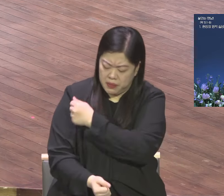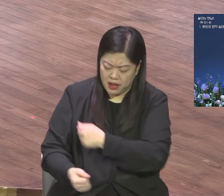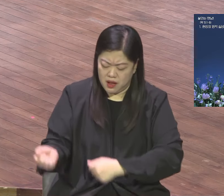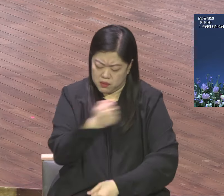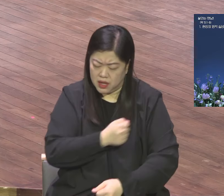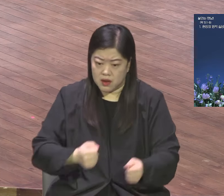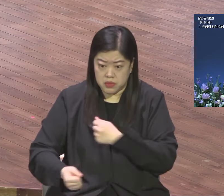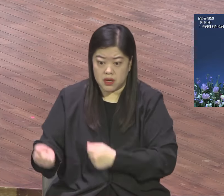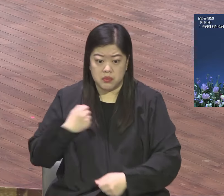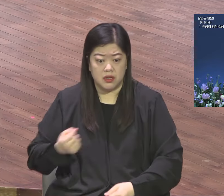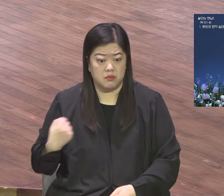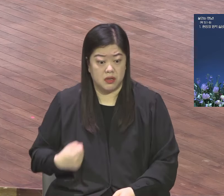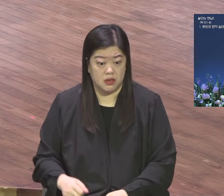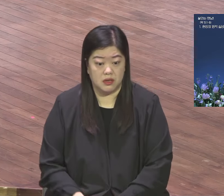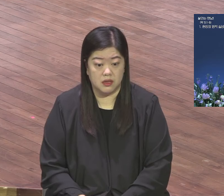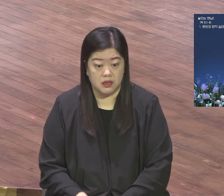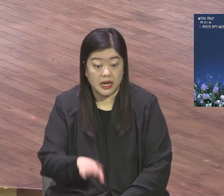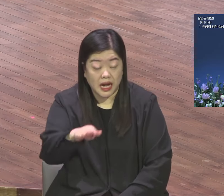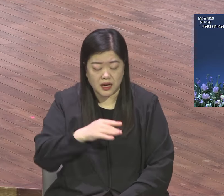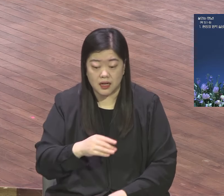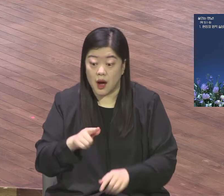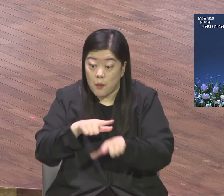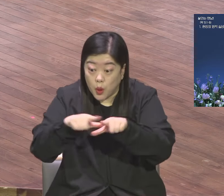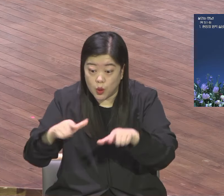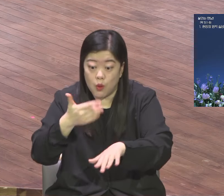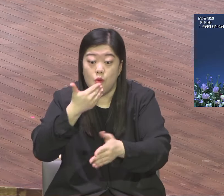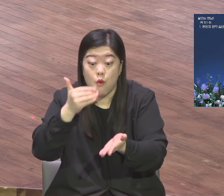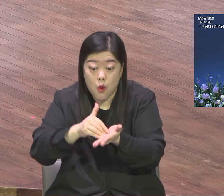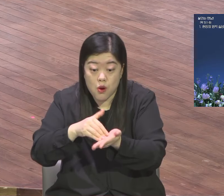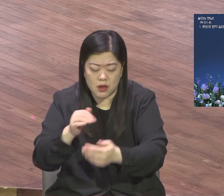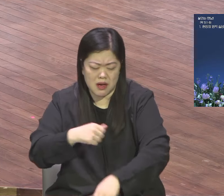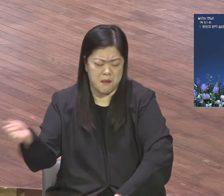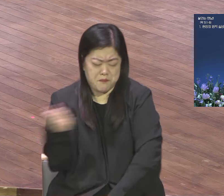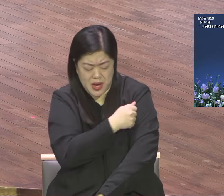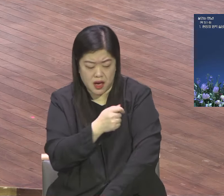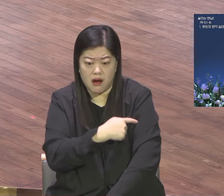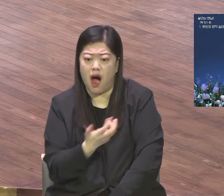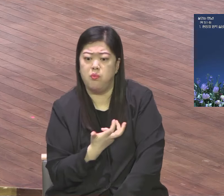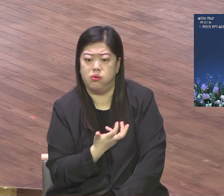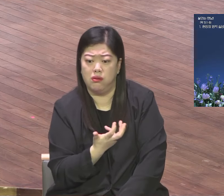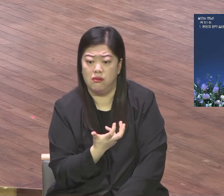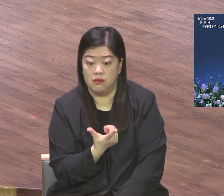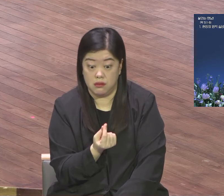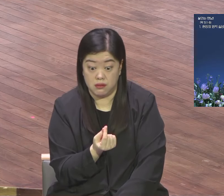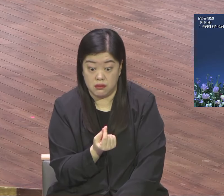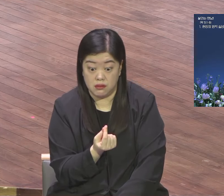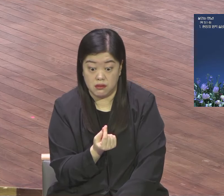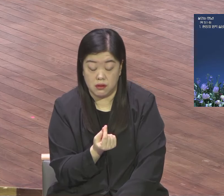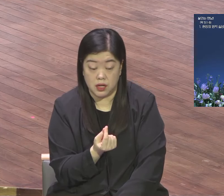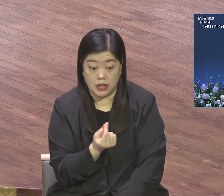귀신이 들리면 아픈 감각이 없다는 것입니다. 그걸 제가